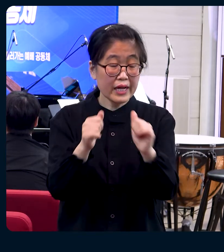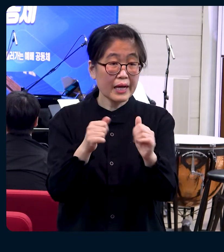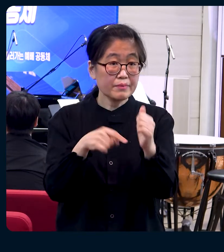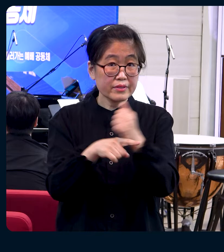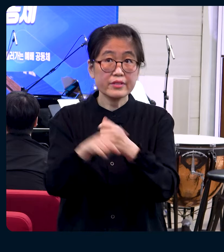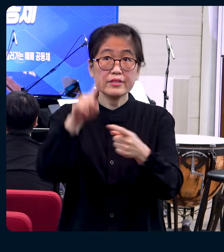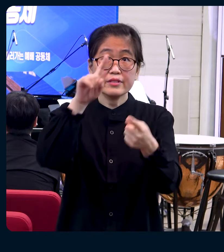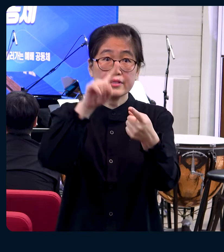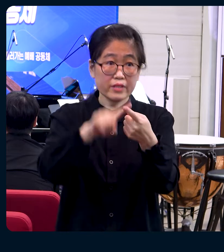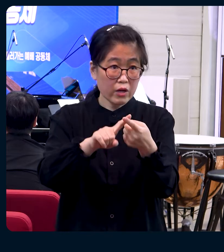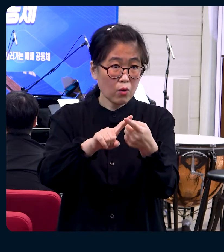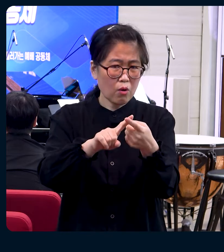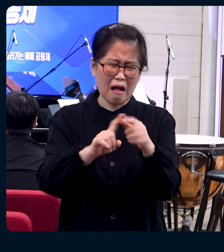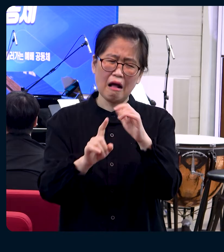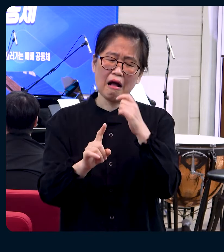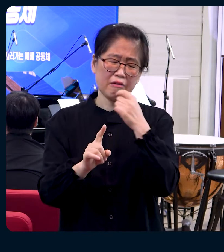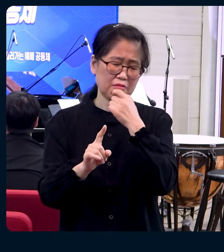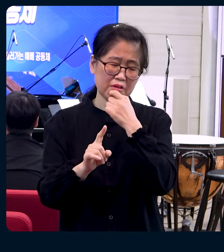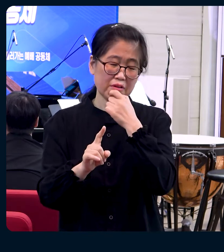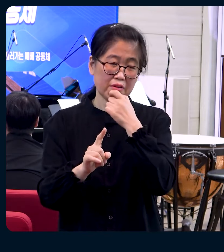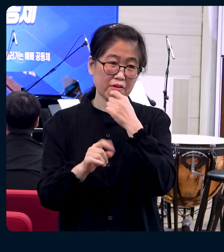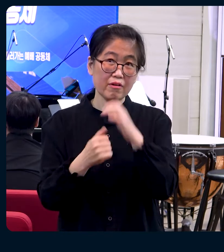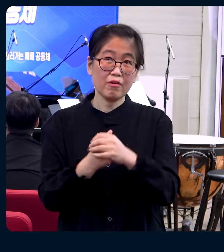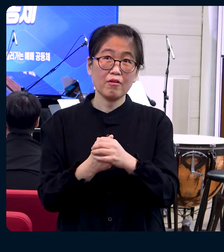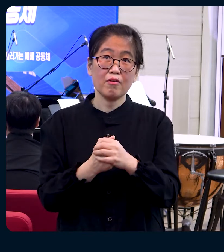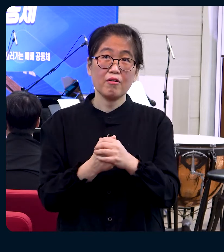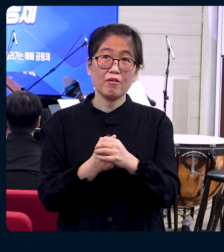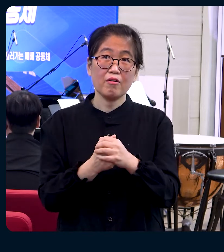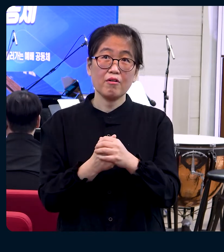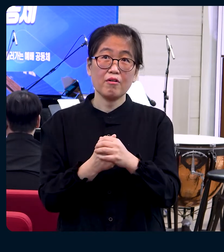미워하는 사람의 뜻대로 망하지도 않아요.